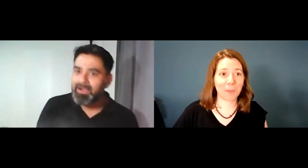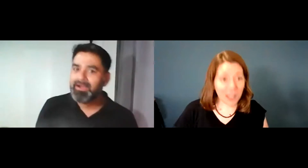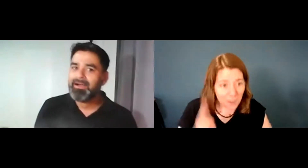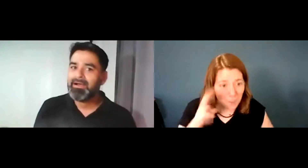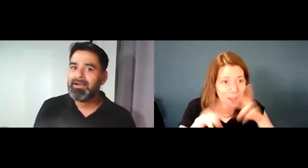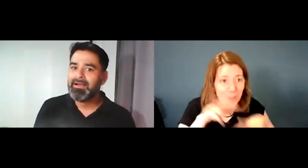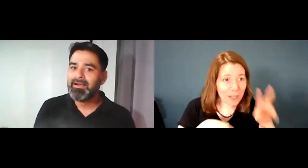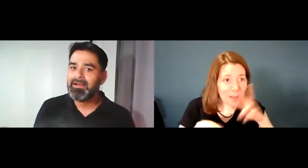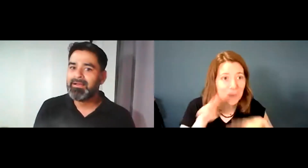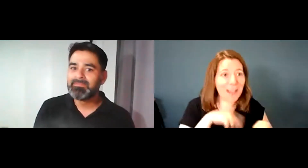Tomá, mate.